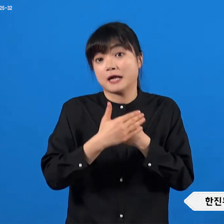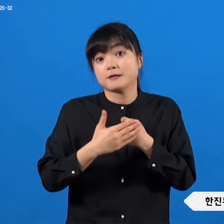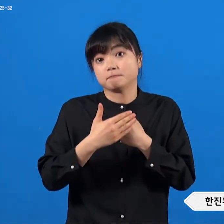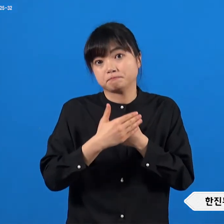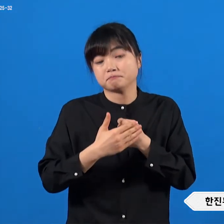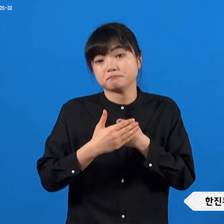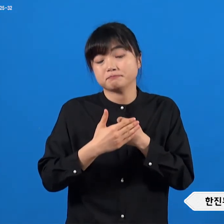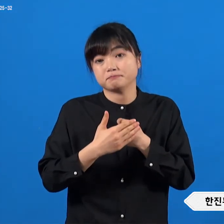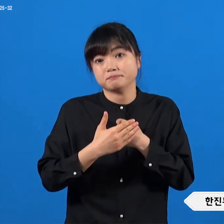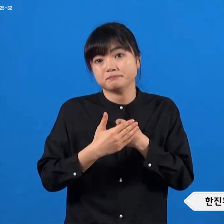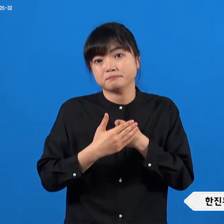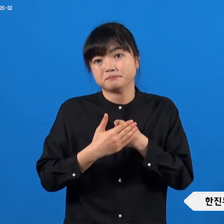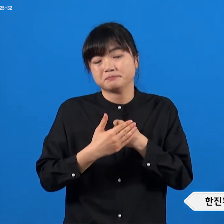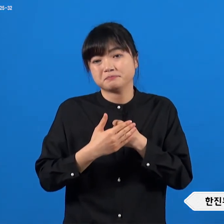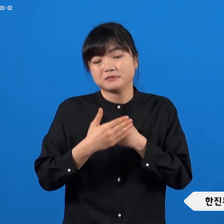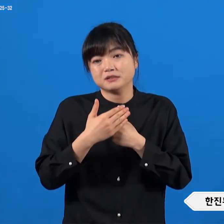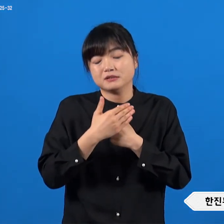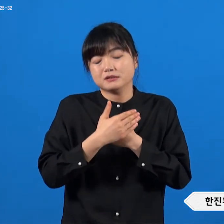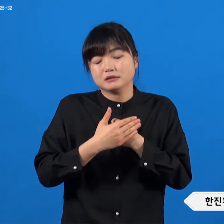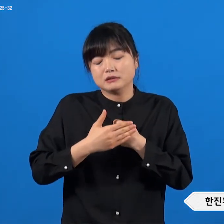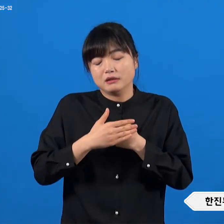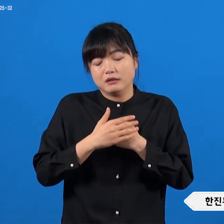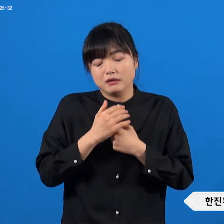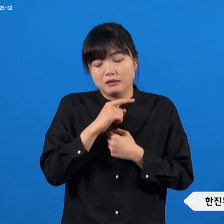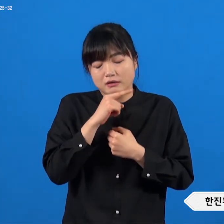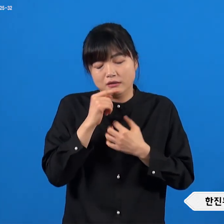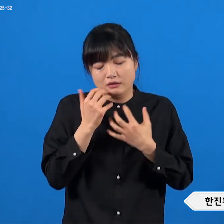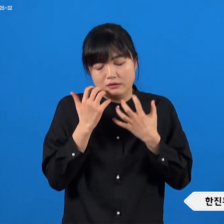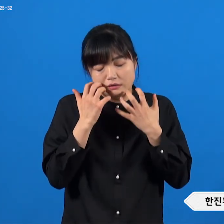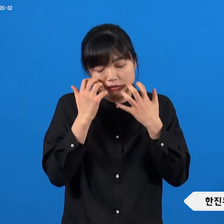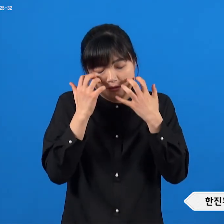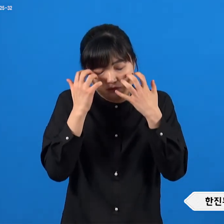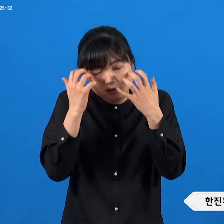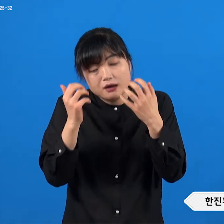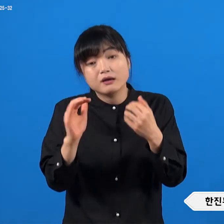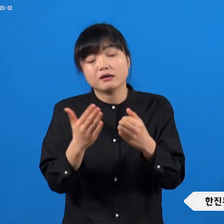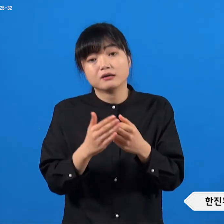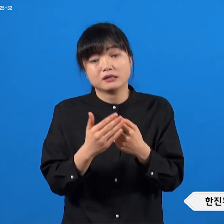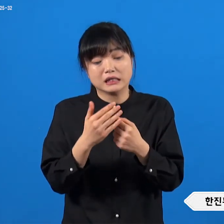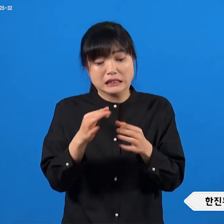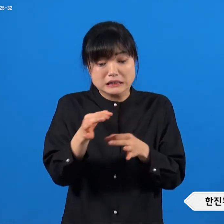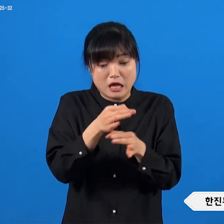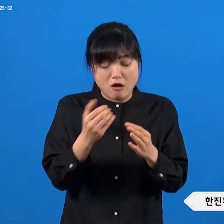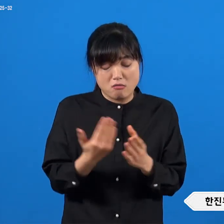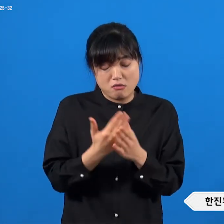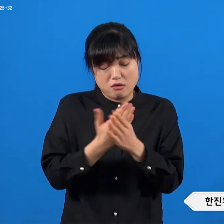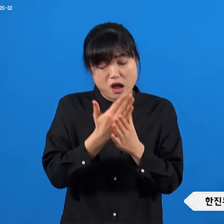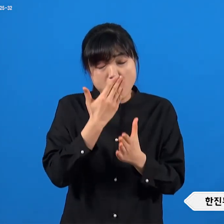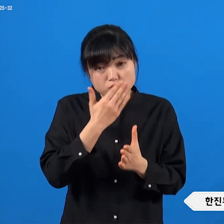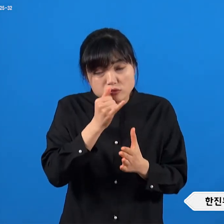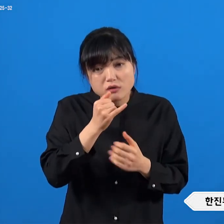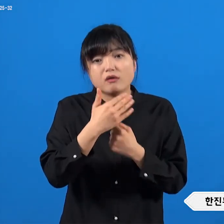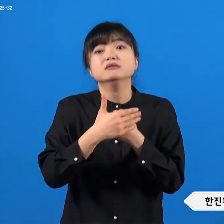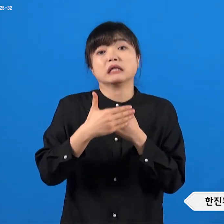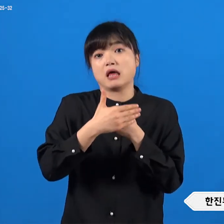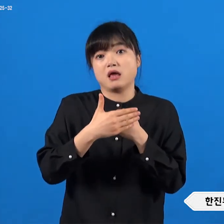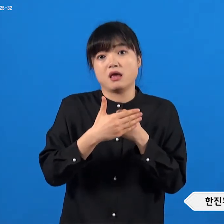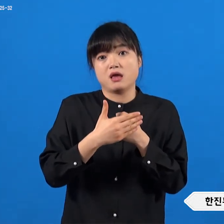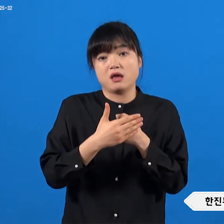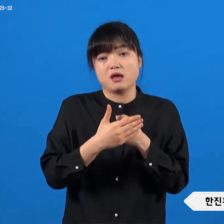은혜가 그냥 파도처럼 밀려왔기 때문입니다. 사업 번창하게 해주신 것도